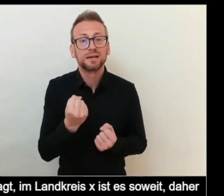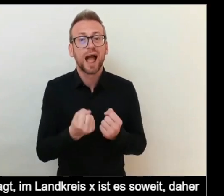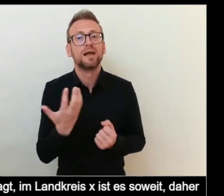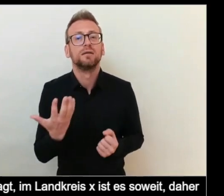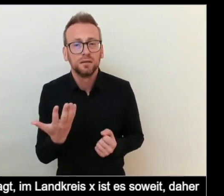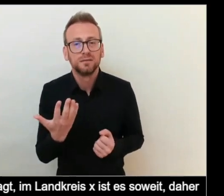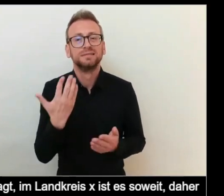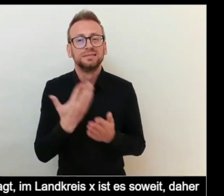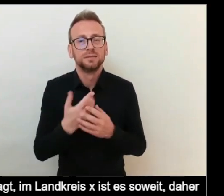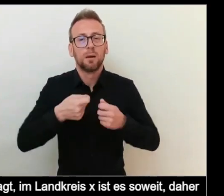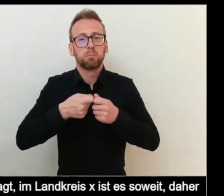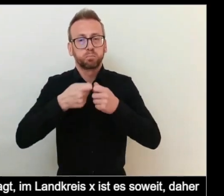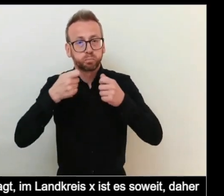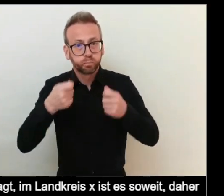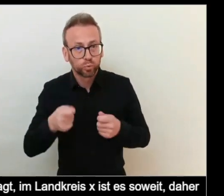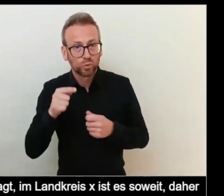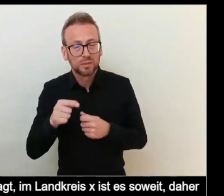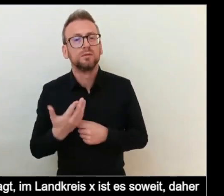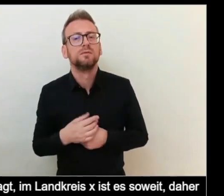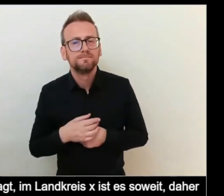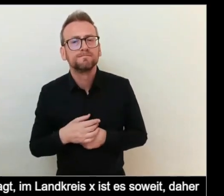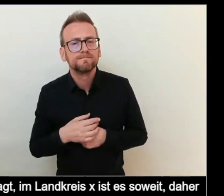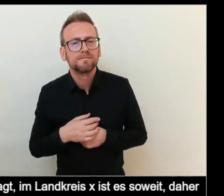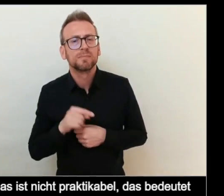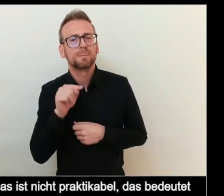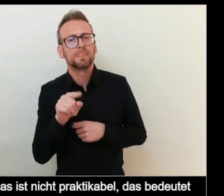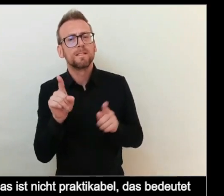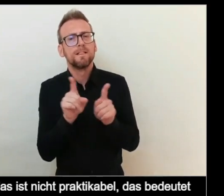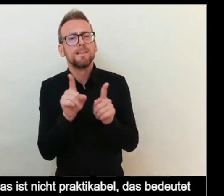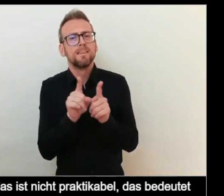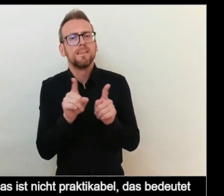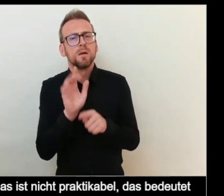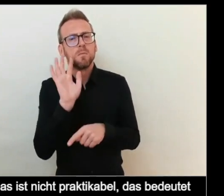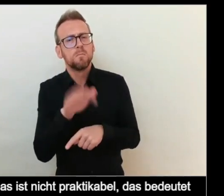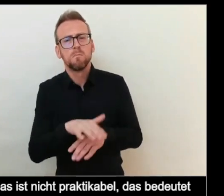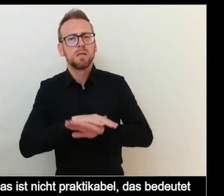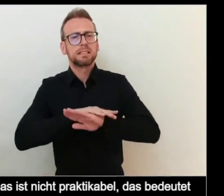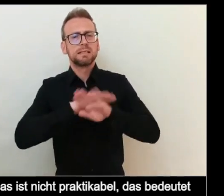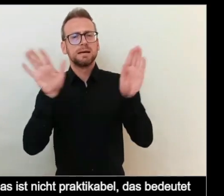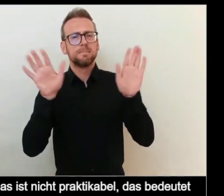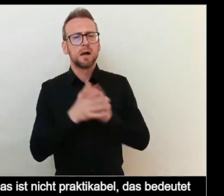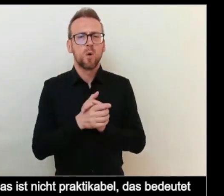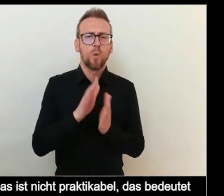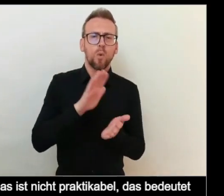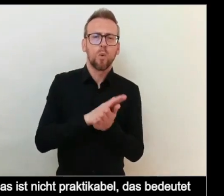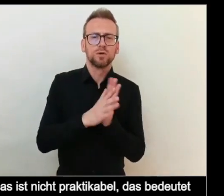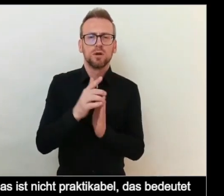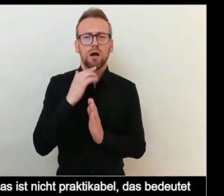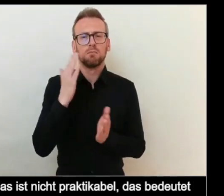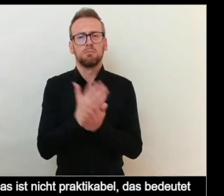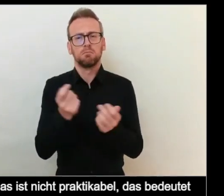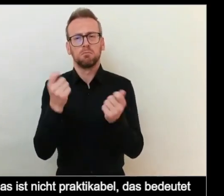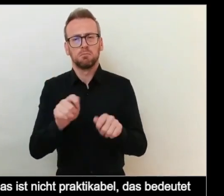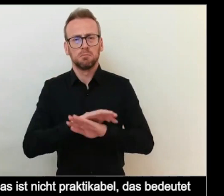nach dem 19.03. noch möglich sein sollen. Basisschutz bedeutet ja dann in Zukunft Maskenpflicht im ÖPNV, im Luftverkehr,